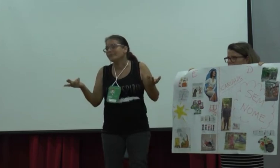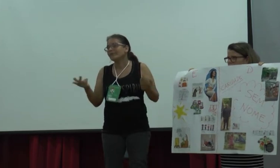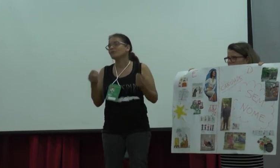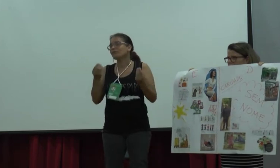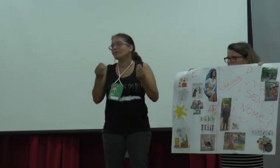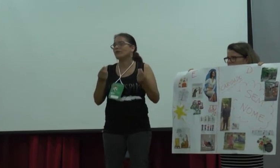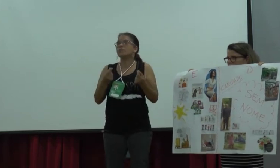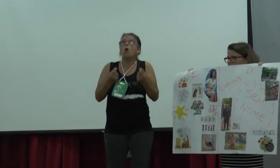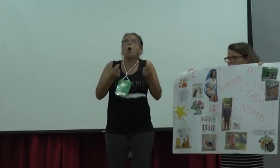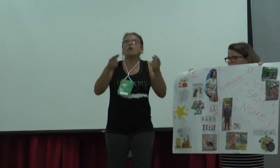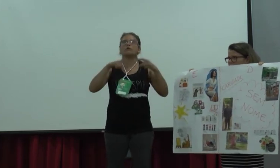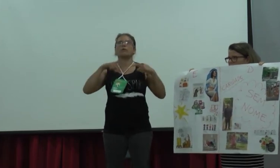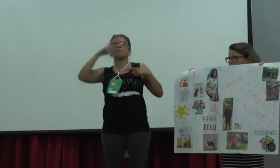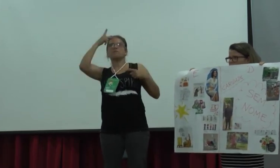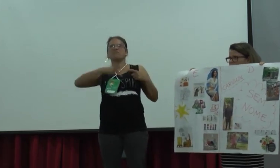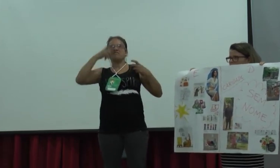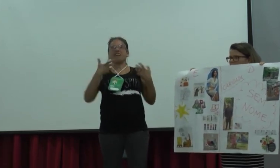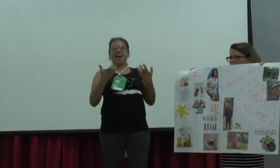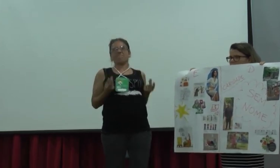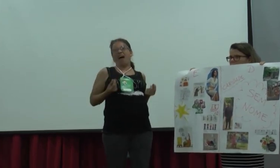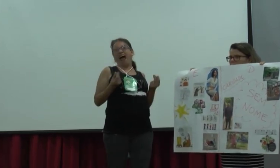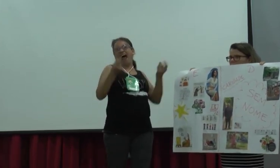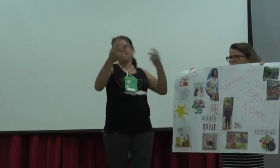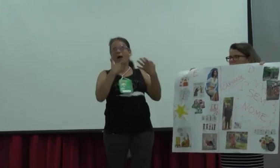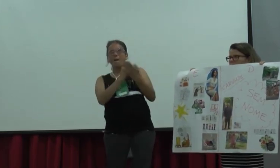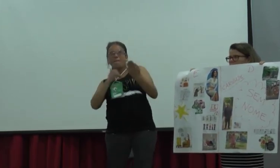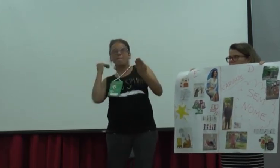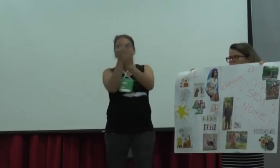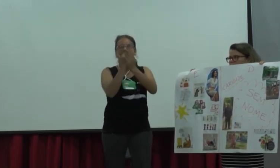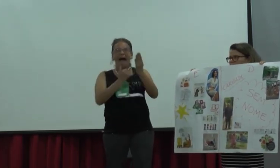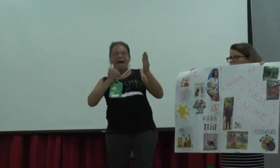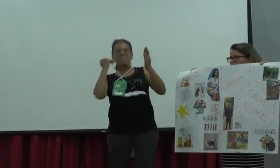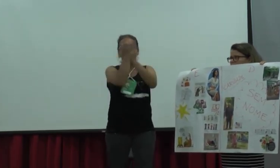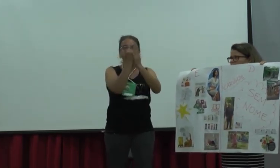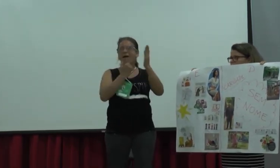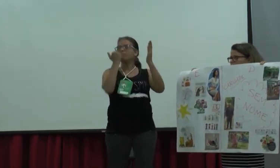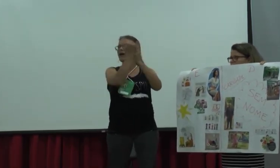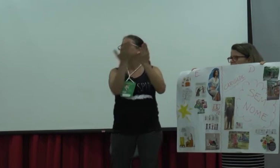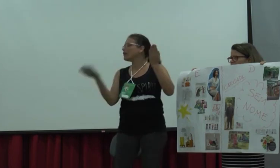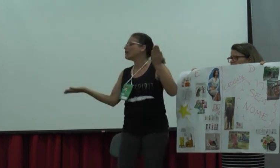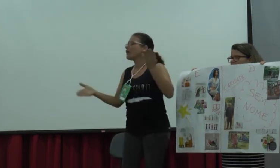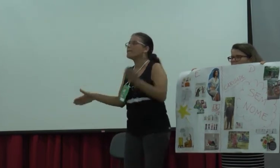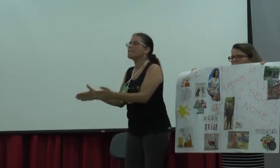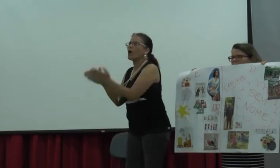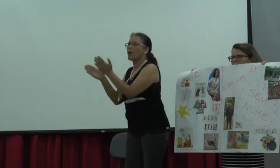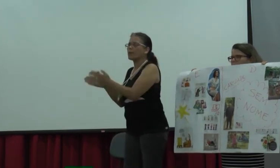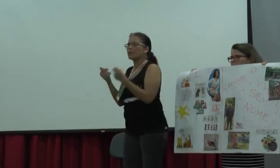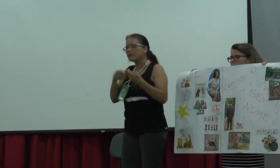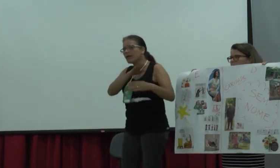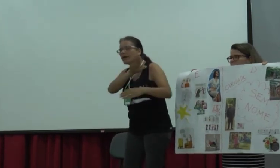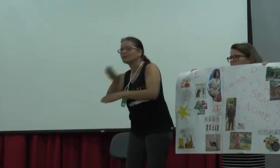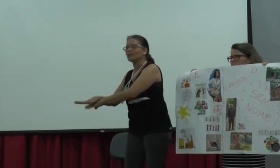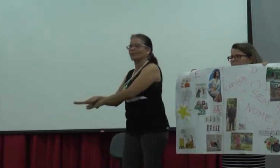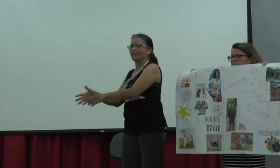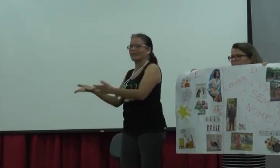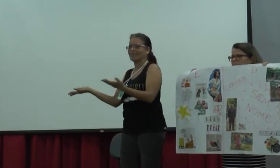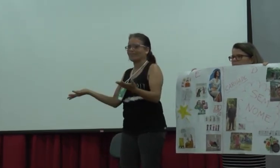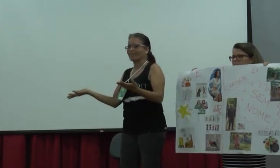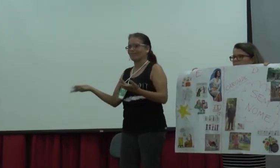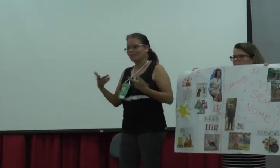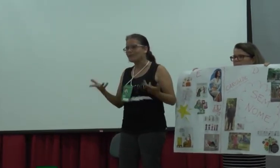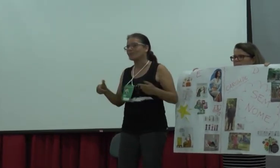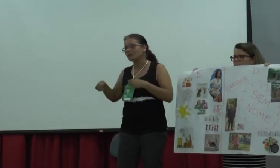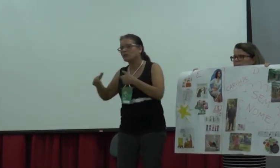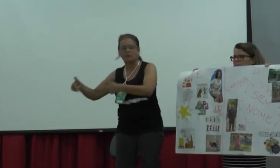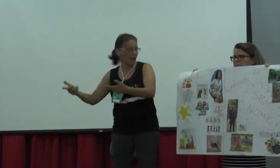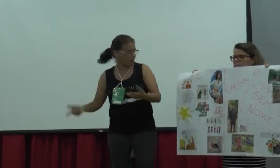gente precisa do dinheiro para trabalhar. Tá? Mas não precisa querer ter sempre mais, mais. Por quê? Então,